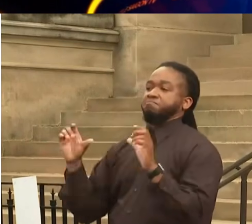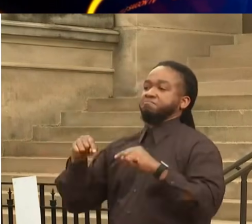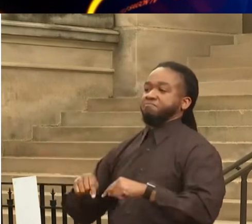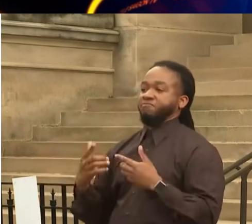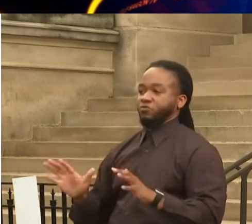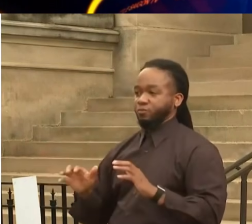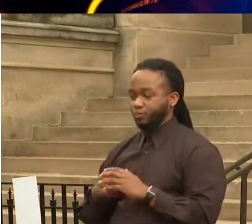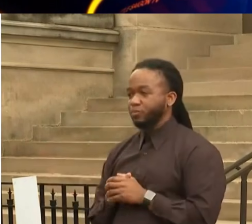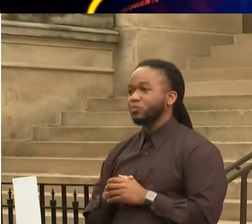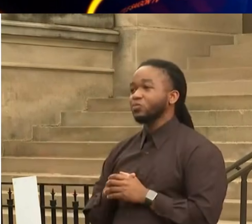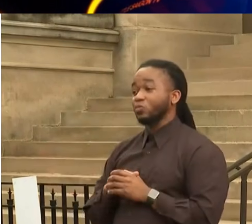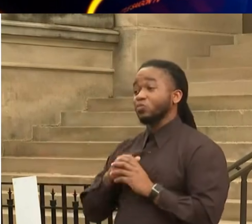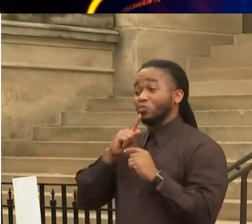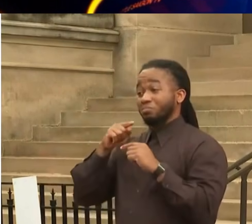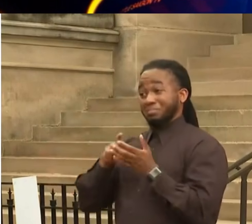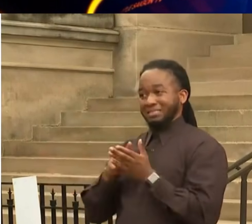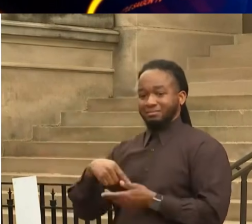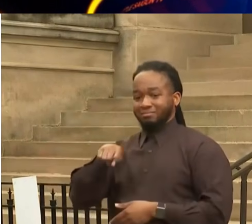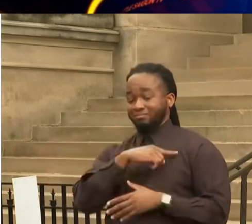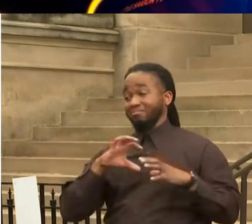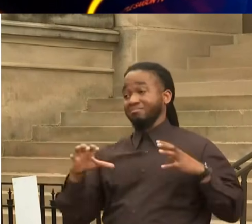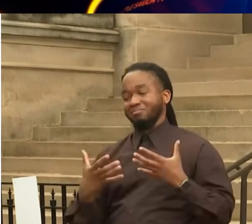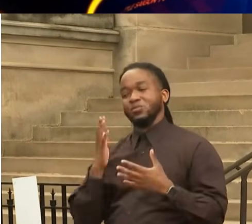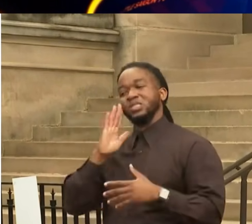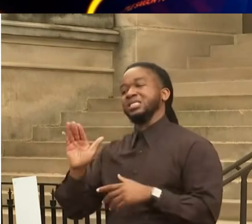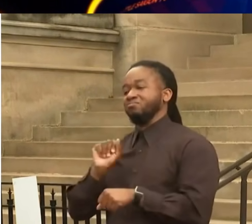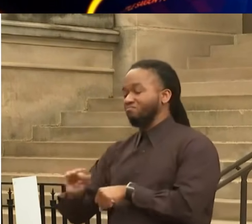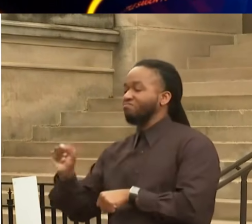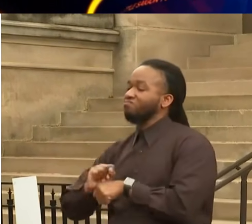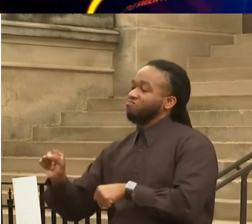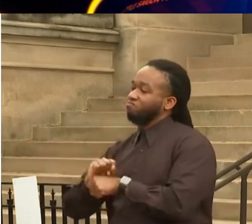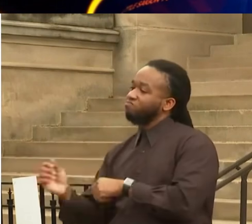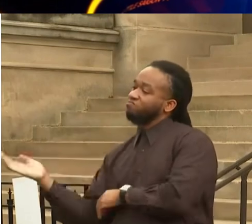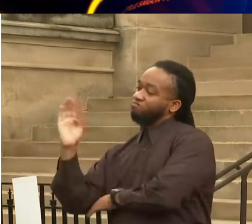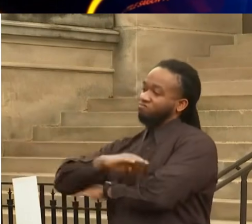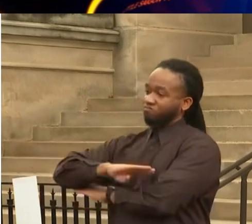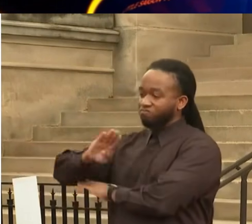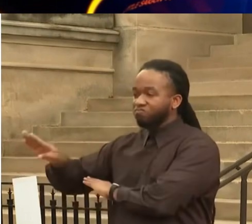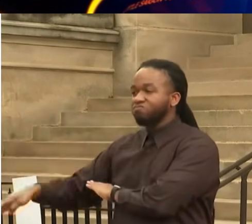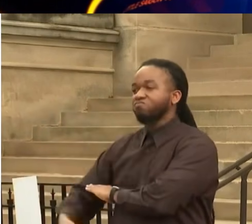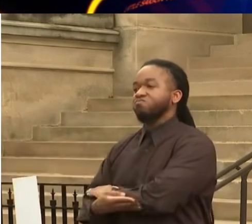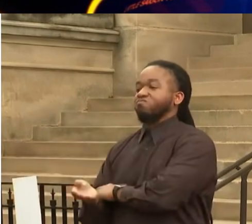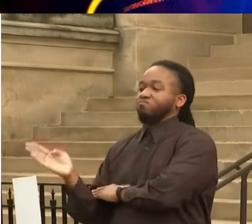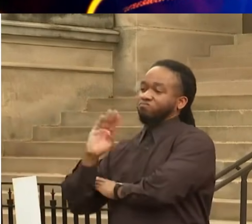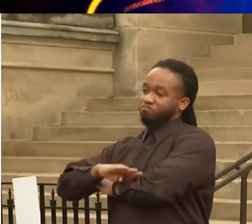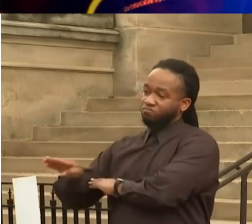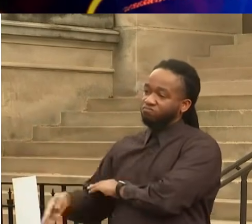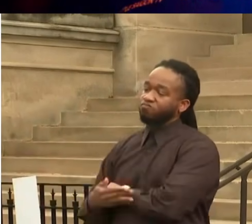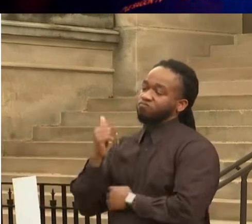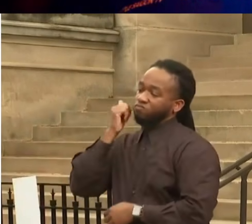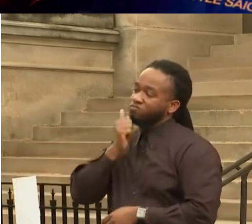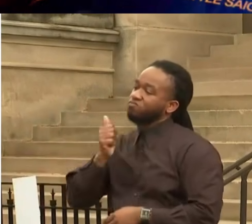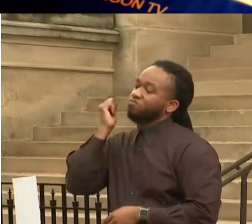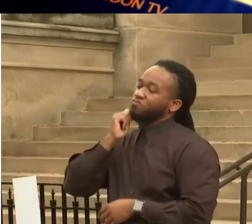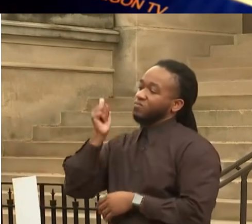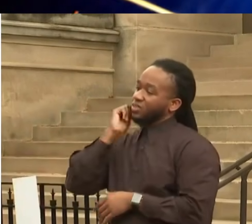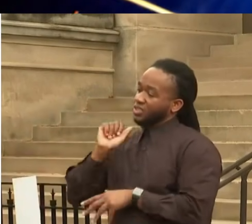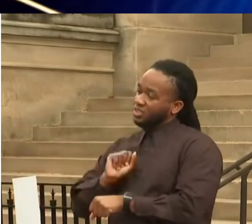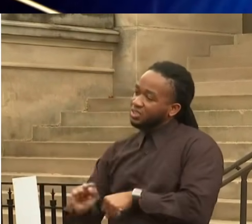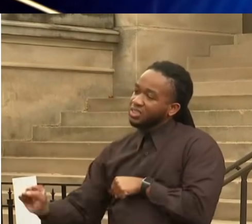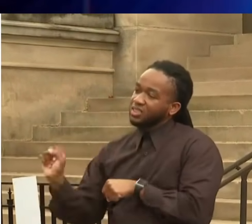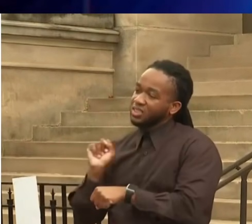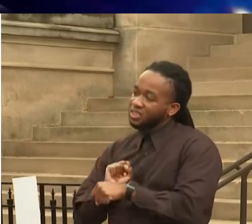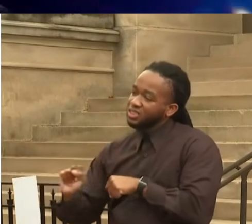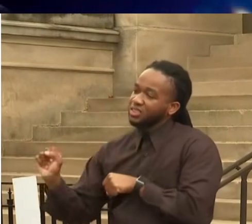viện và Hạ viện. Ngày hôm qua khi các vị Thượng viện nhóm họp thảo luận và kể cả Hạ viện